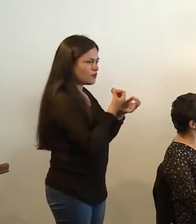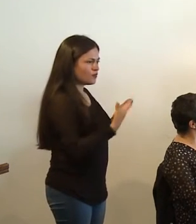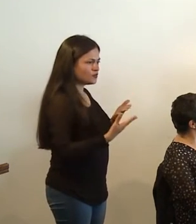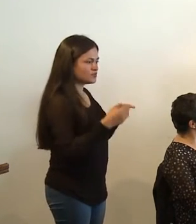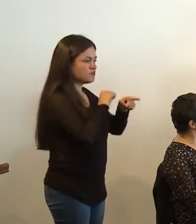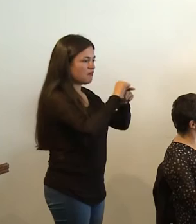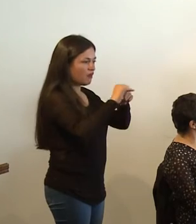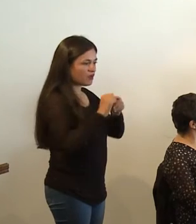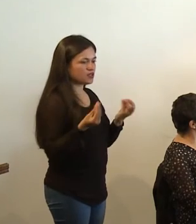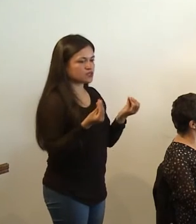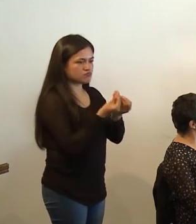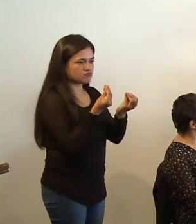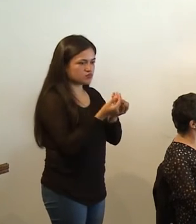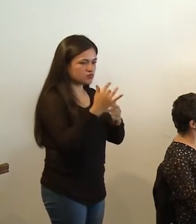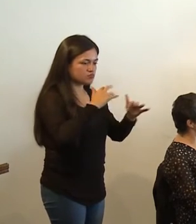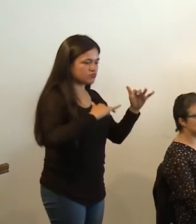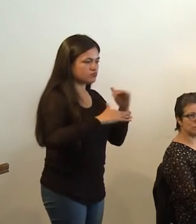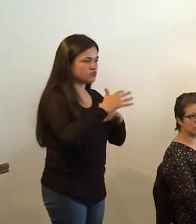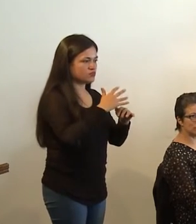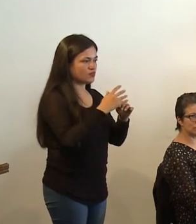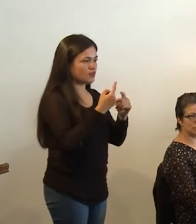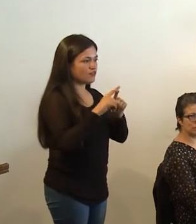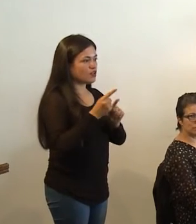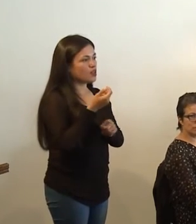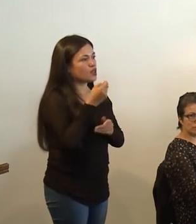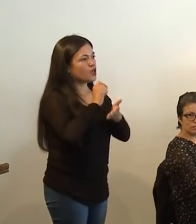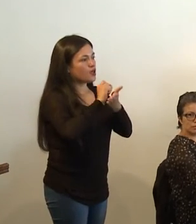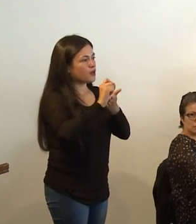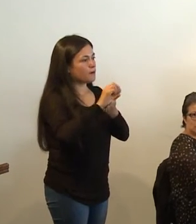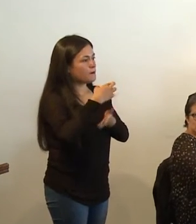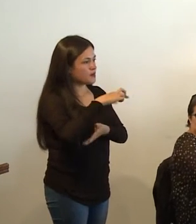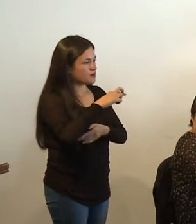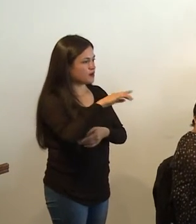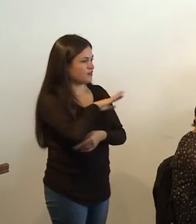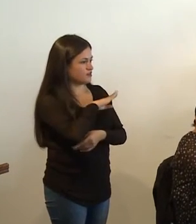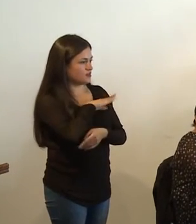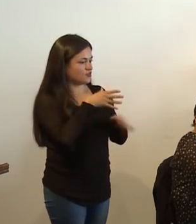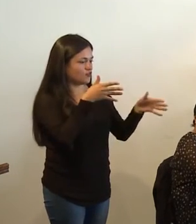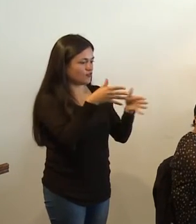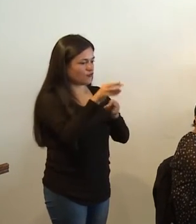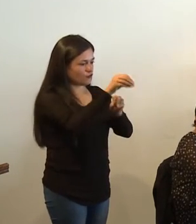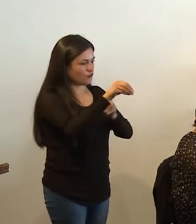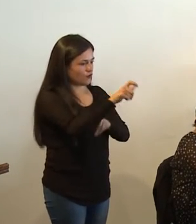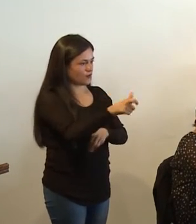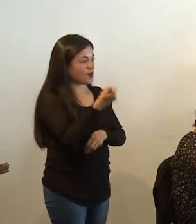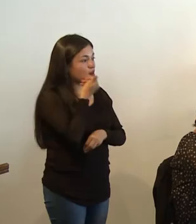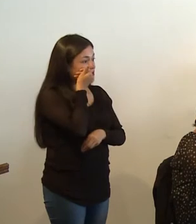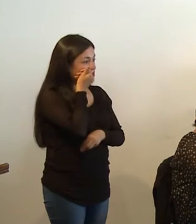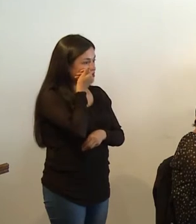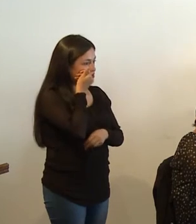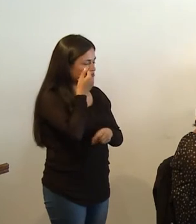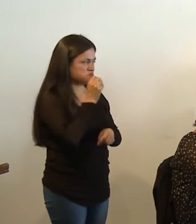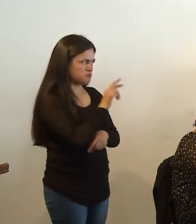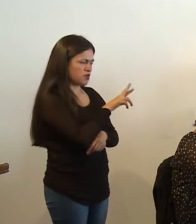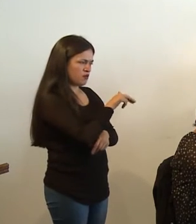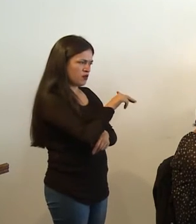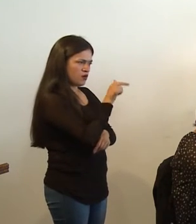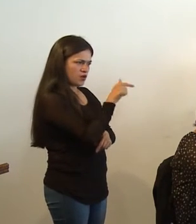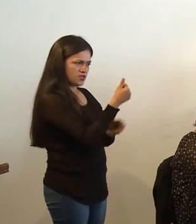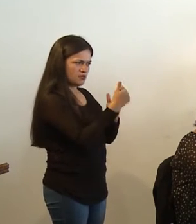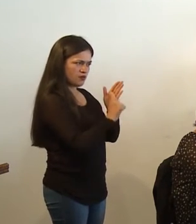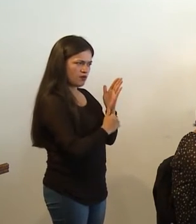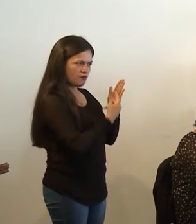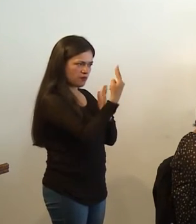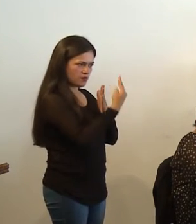tenían educación de adultos, primaria, secundaria. Y curiosamente, ese programa, ya después aquí Mario